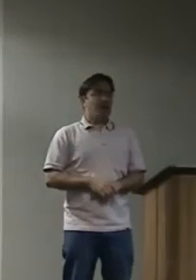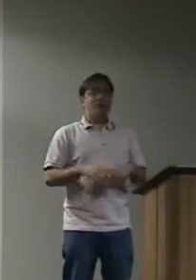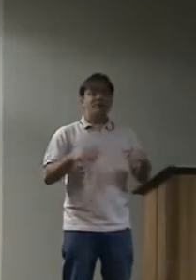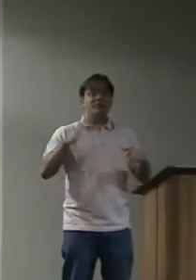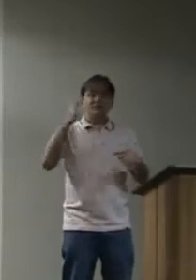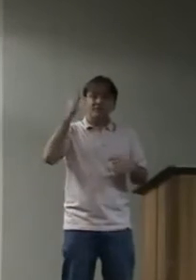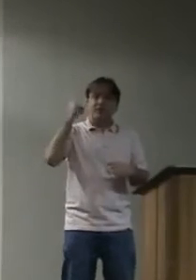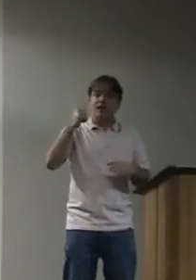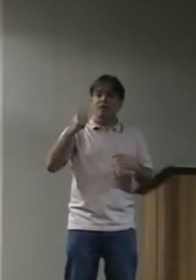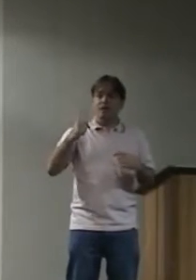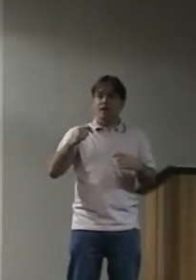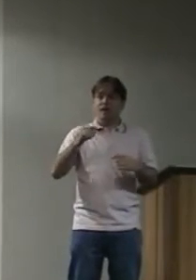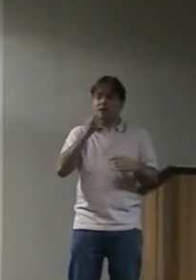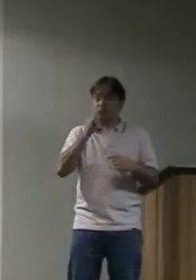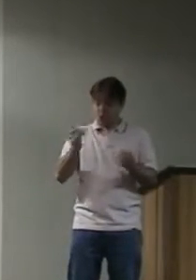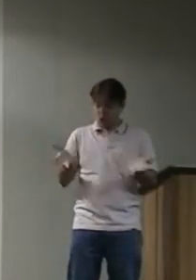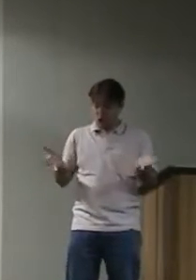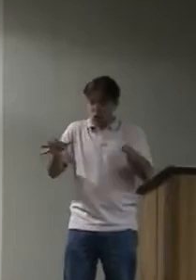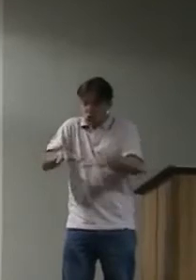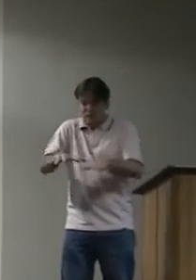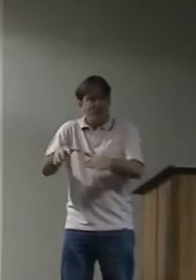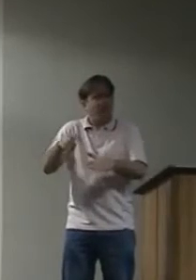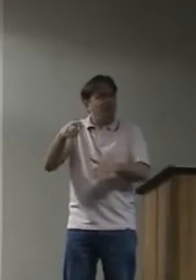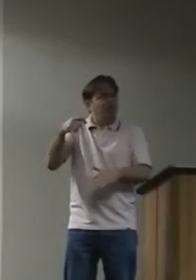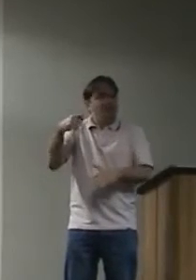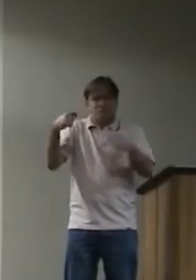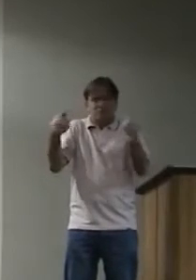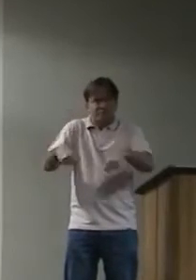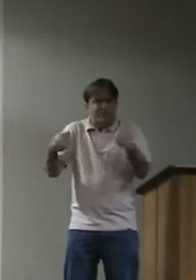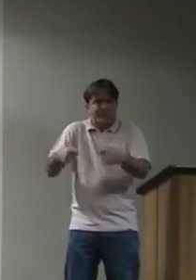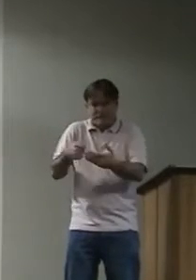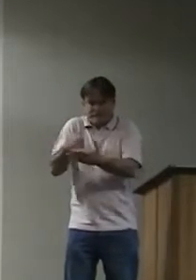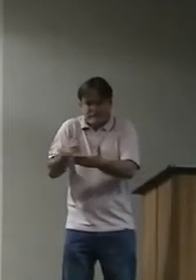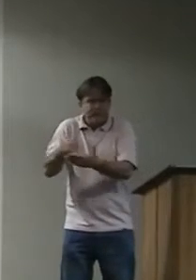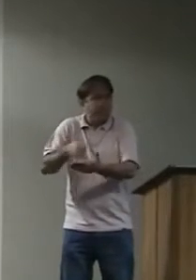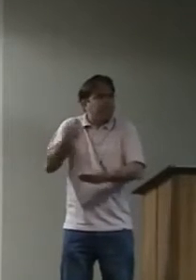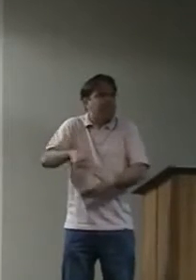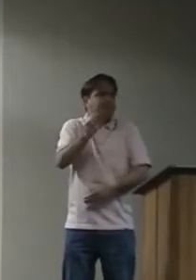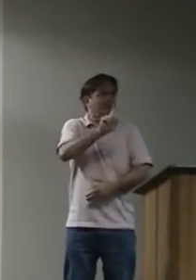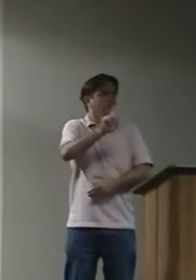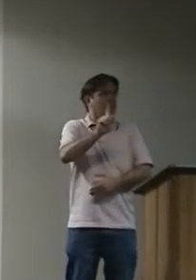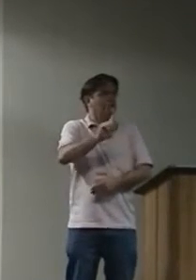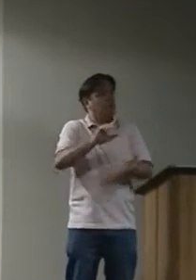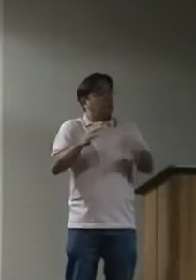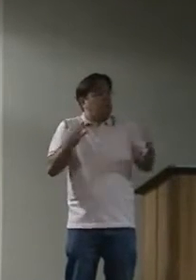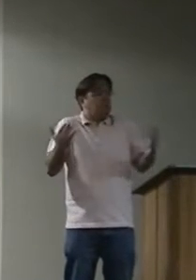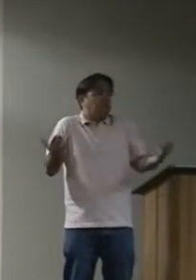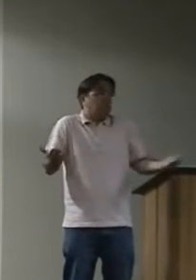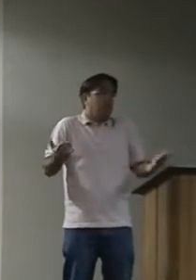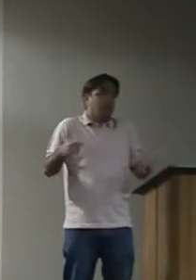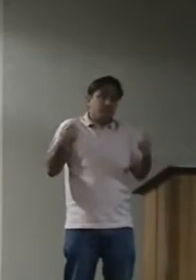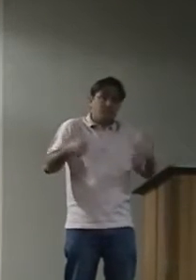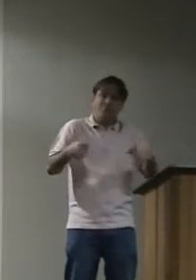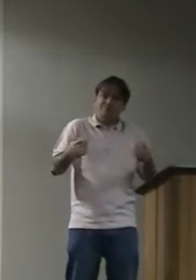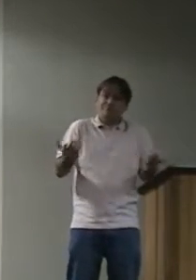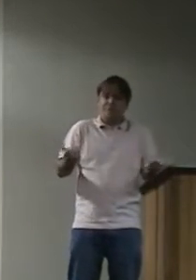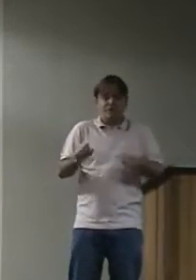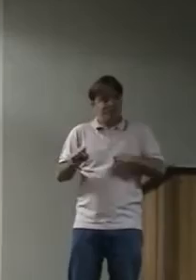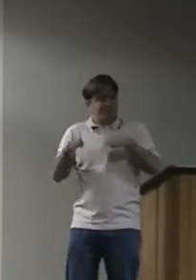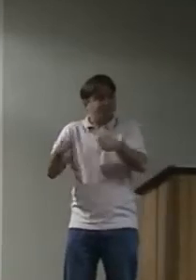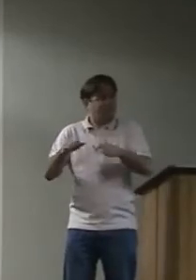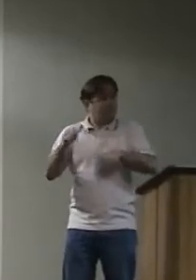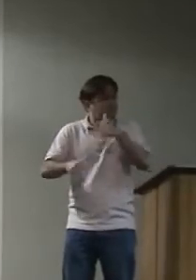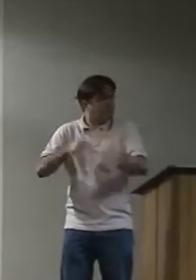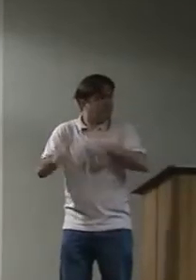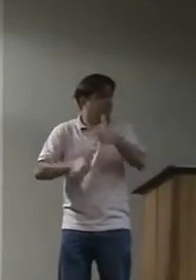falamos o tempo todo que estamos vivendo em sociedade, nós falamos das diferenças, nós falamos da consciência. E, de